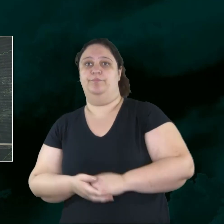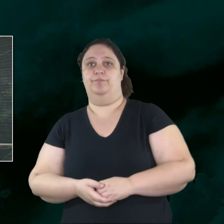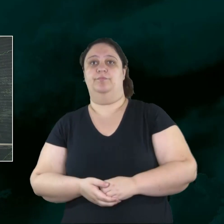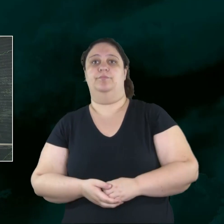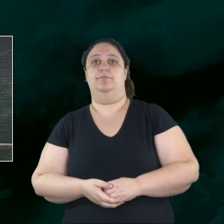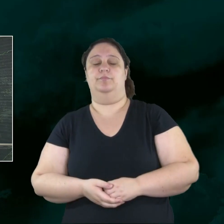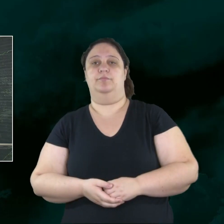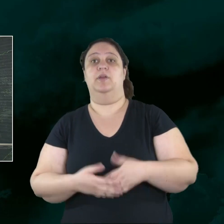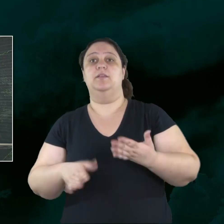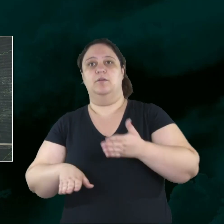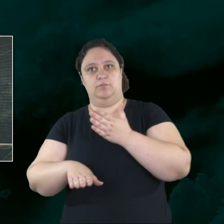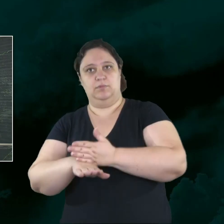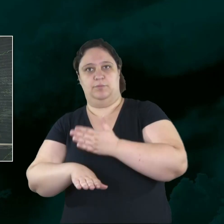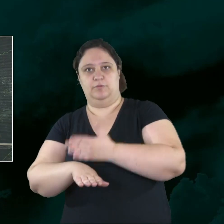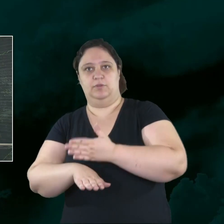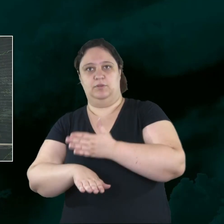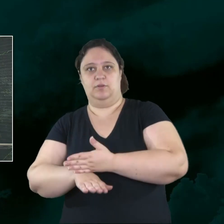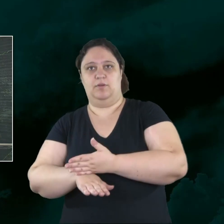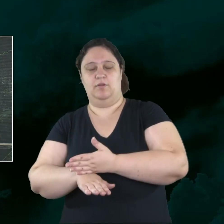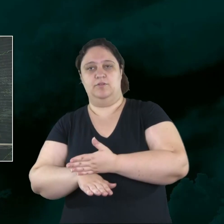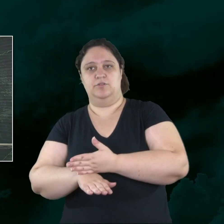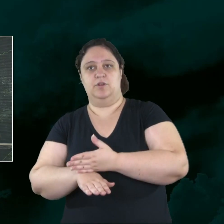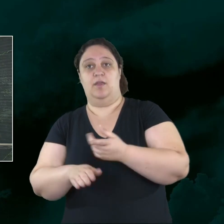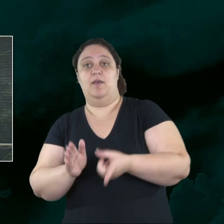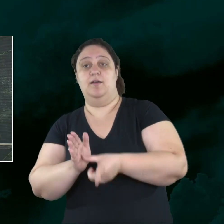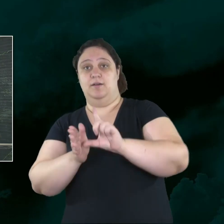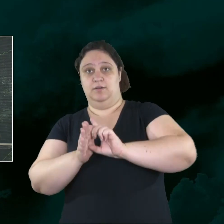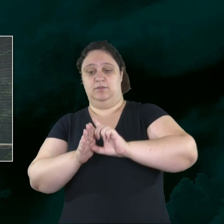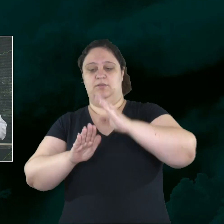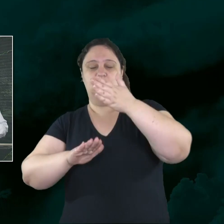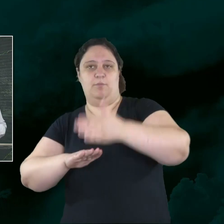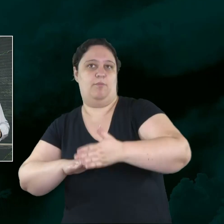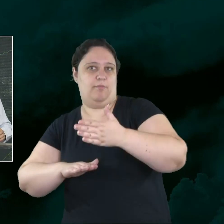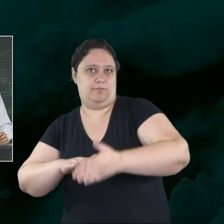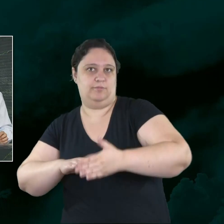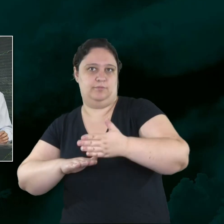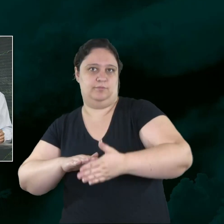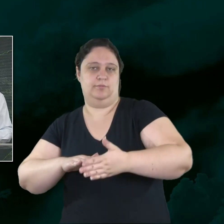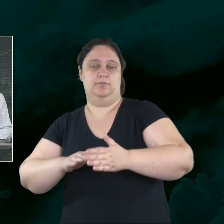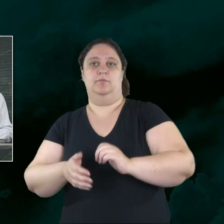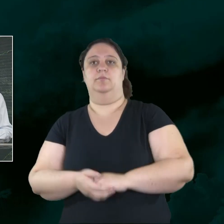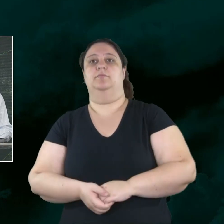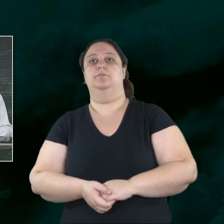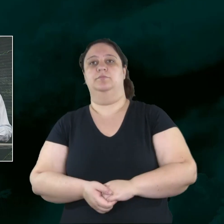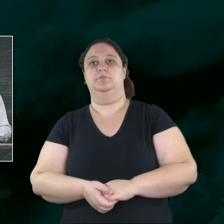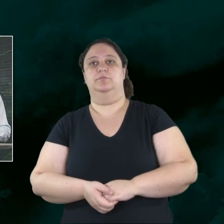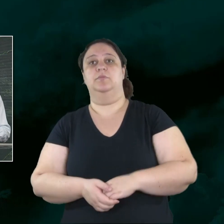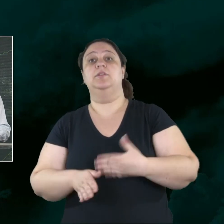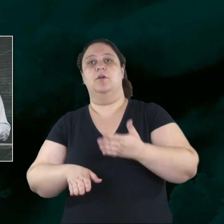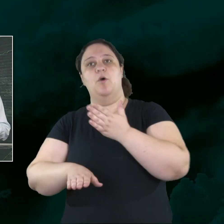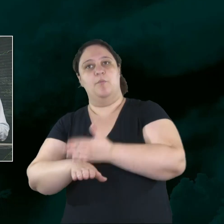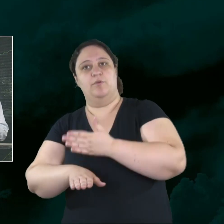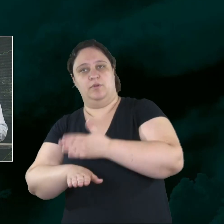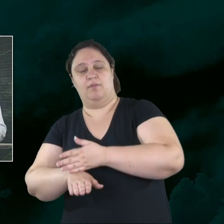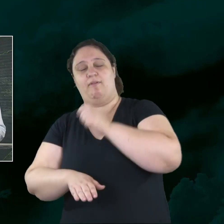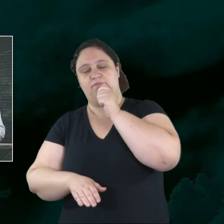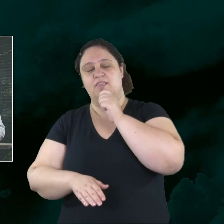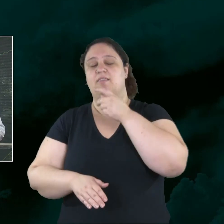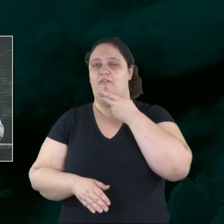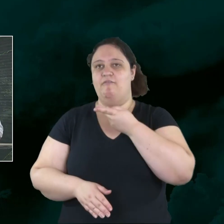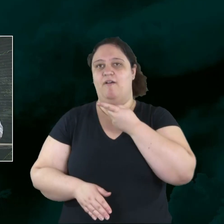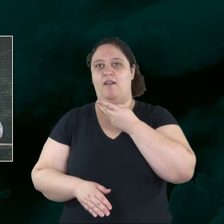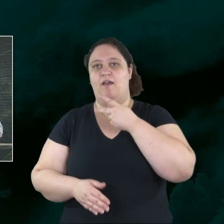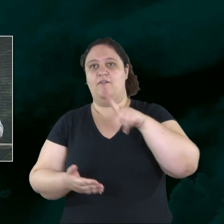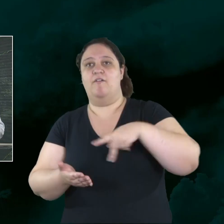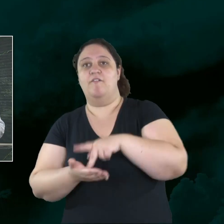da pós-modernidade. Na modernidade, ainda falava-se em uma verdade universal e